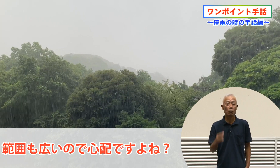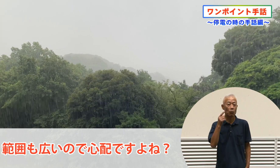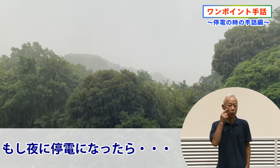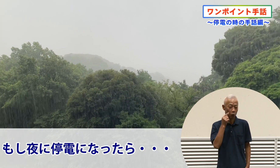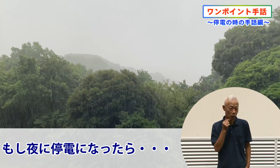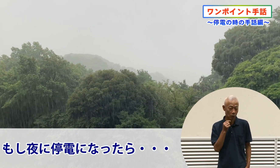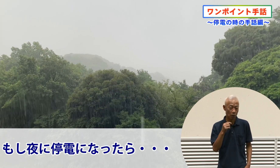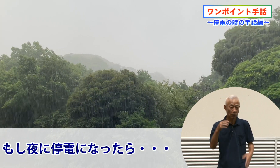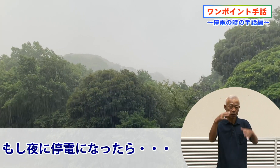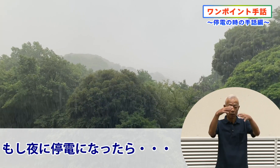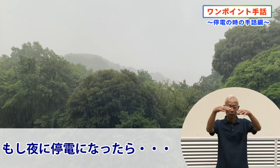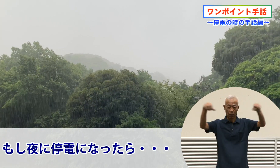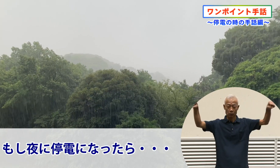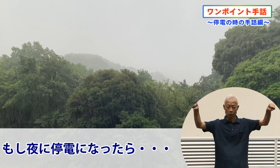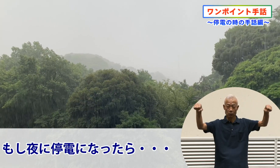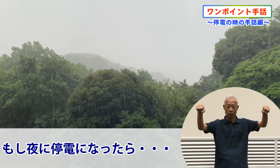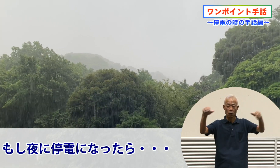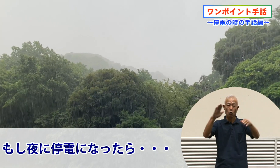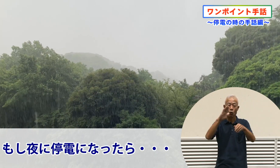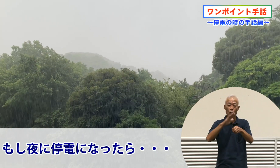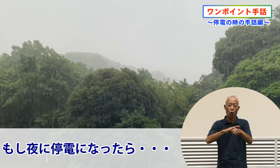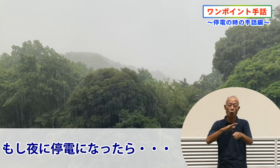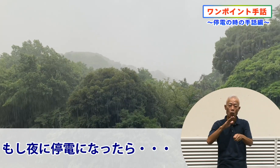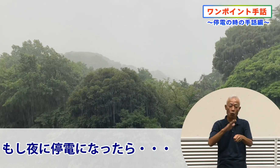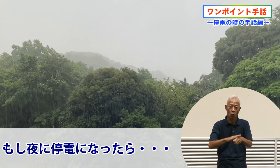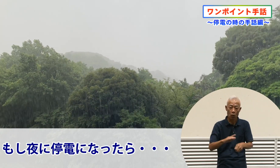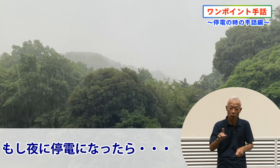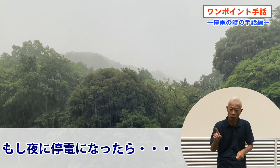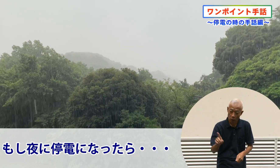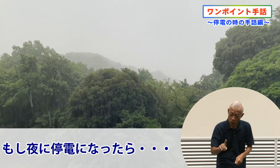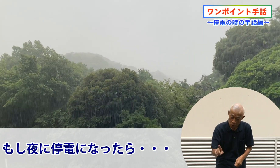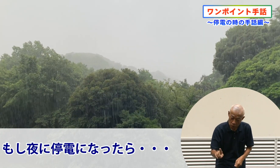もし夜停電になったら、